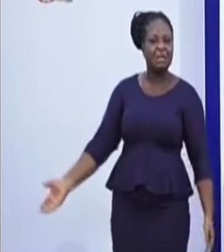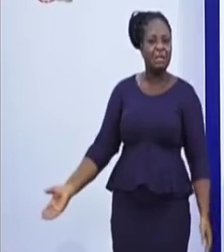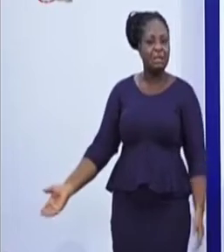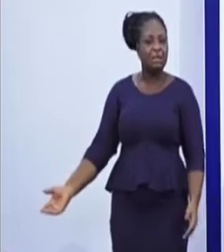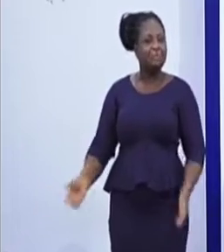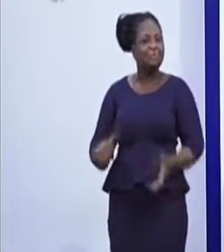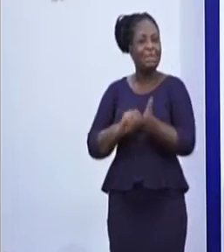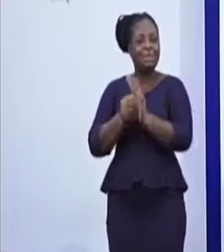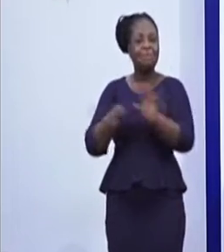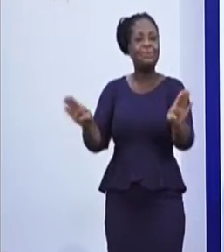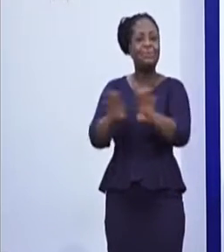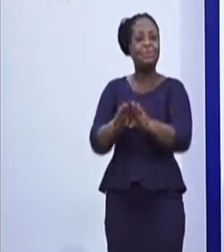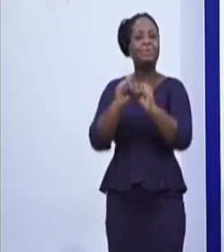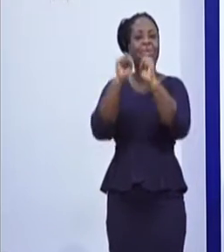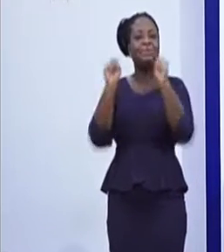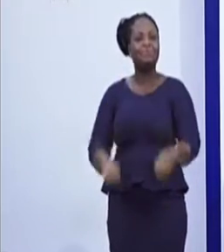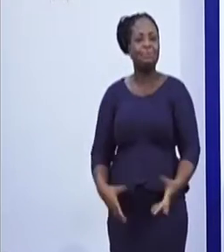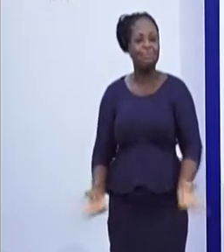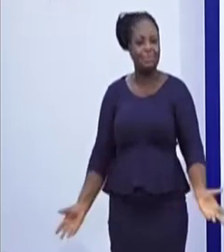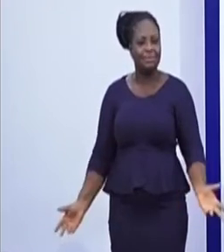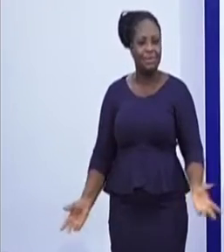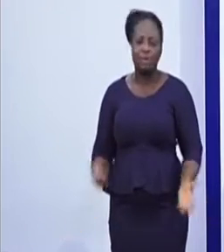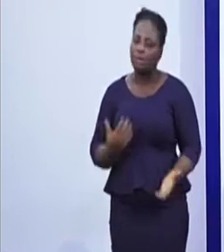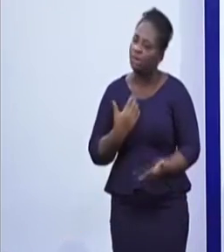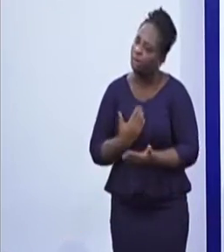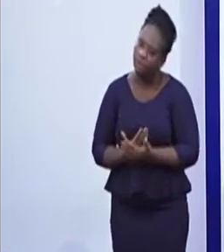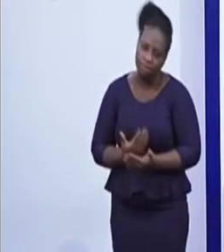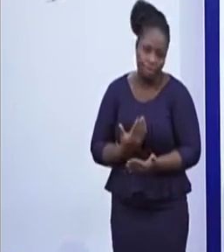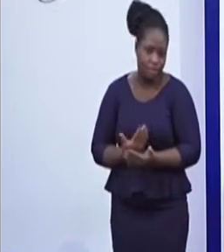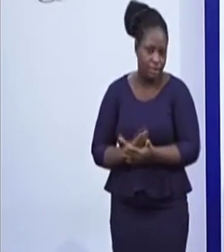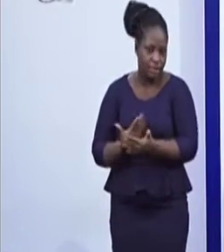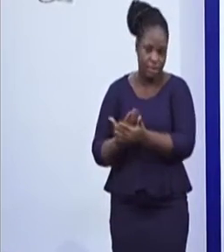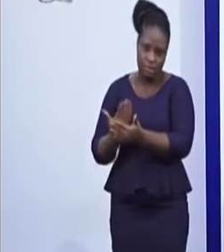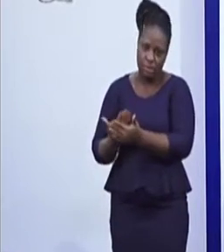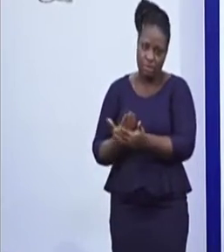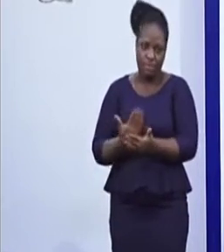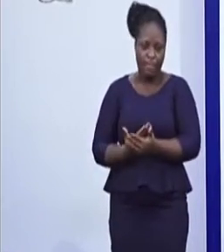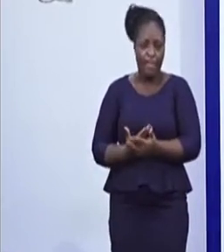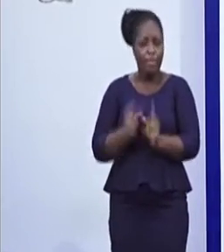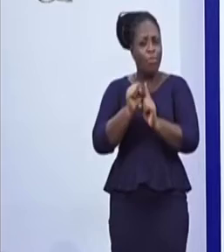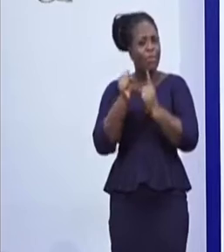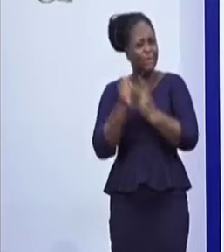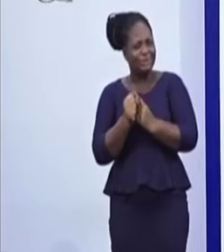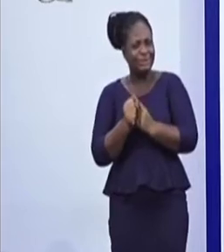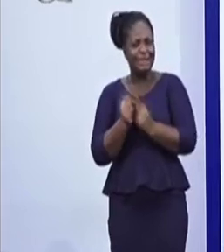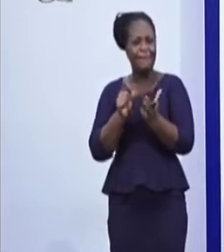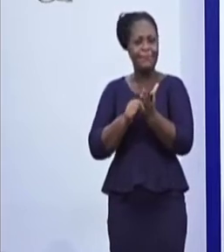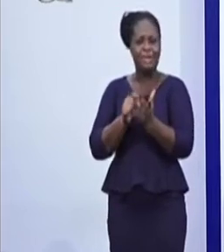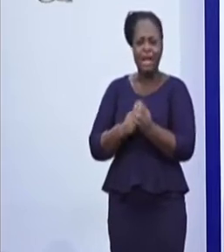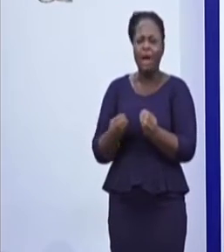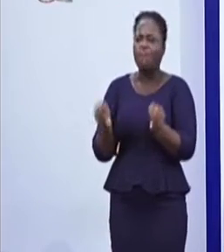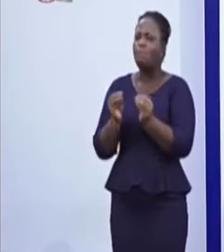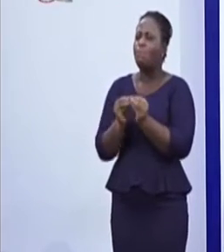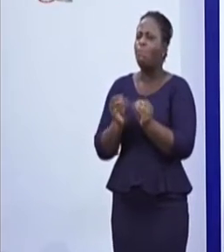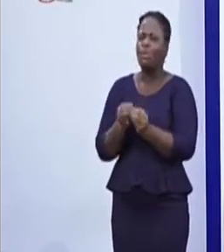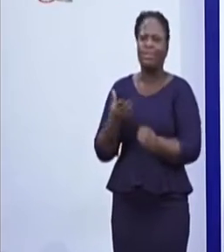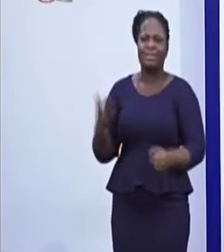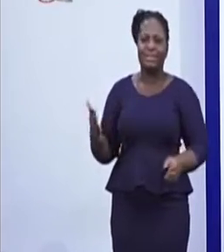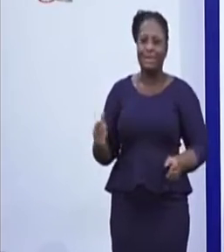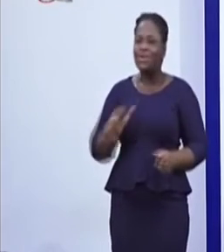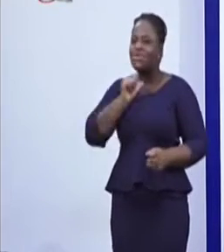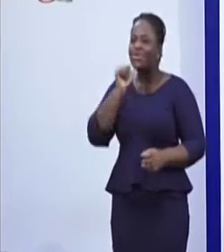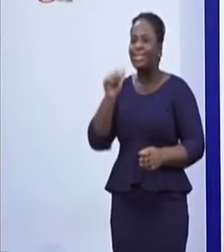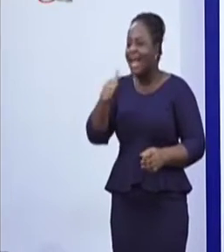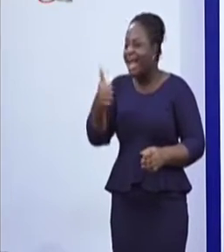se omo to store dum nti me pa social media nyoma bebree wo ho enye bibia wo nsa